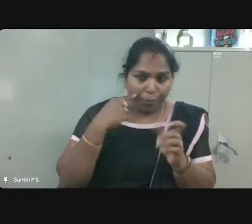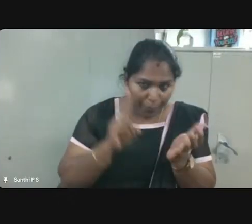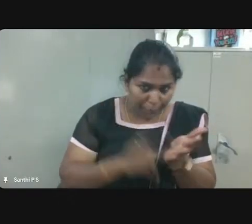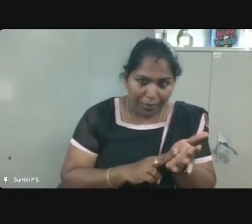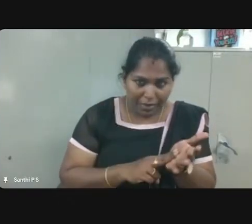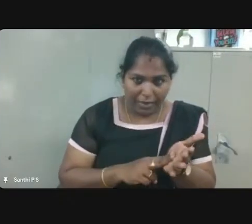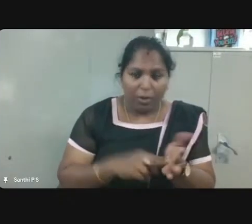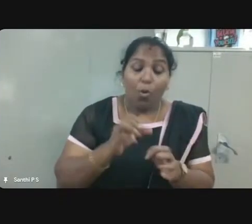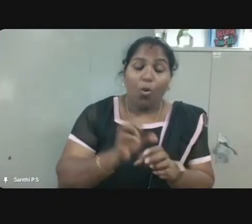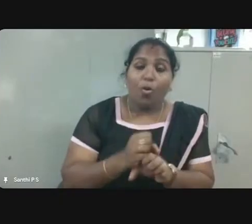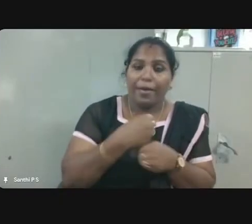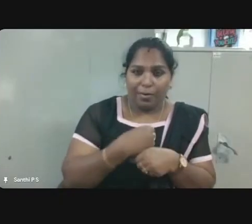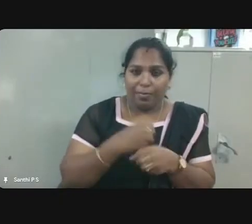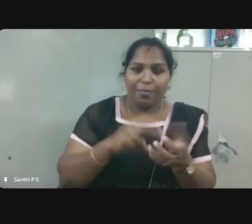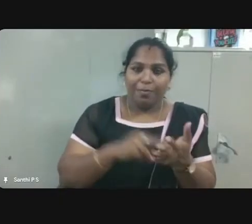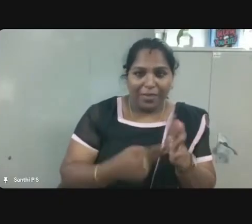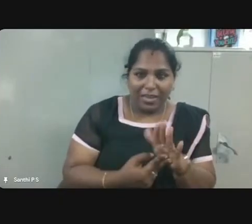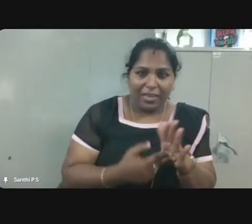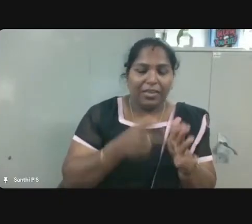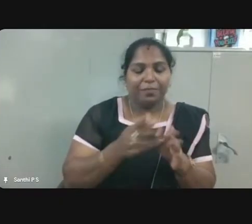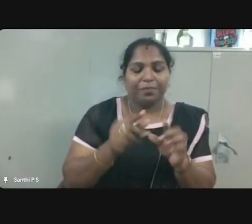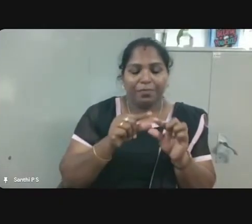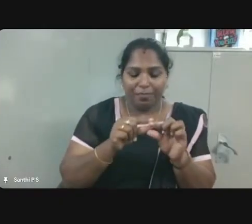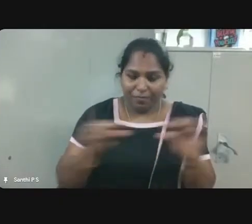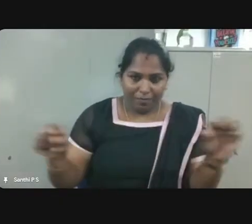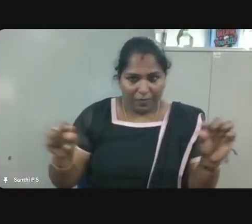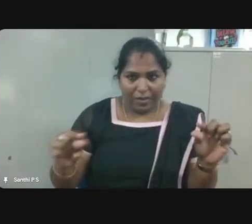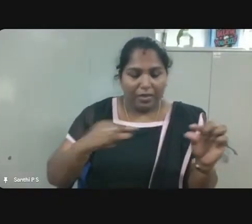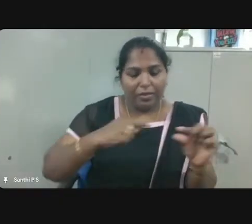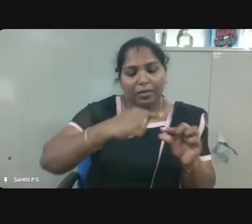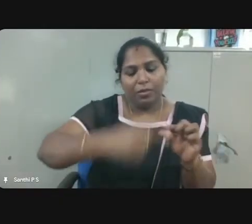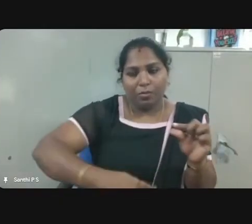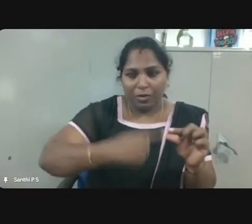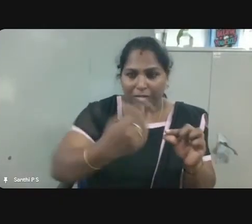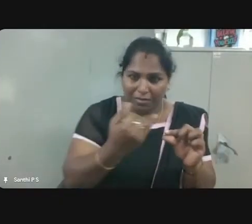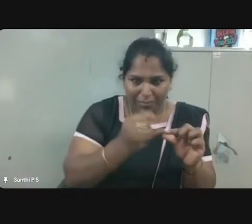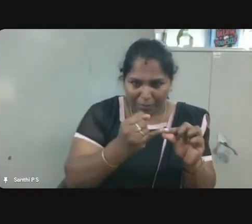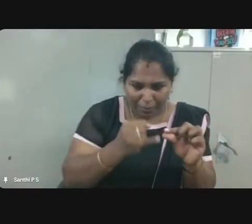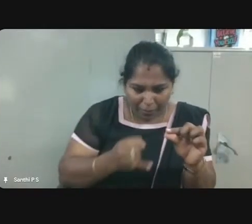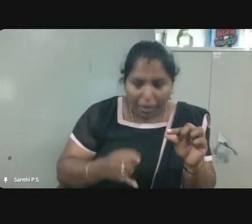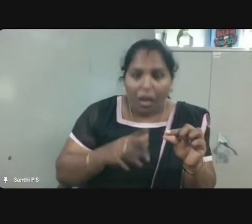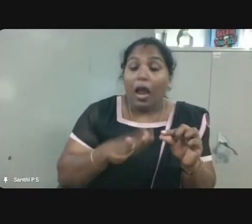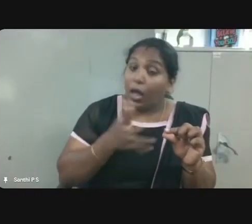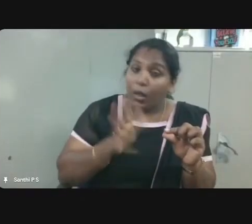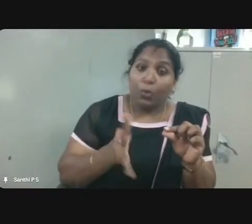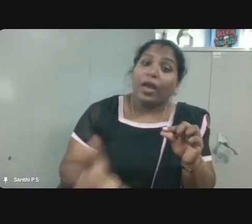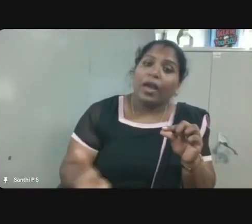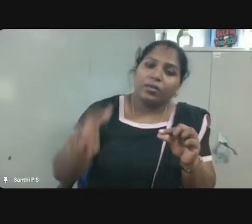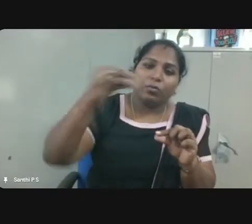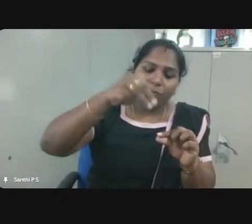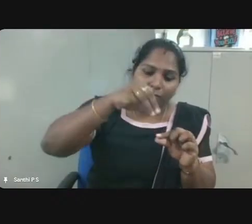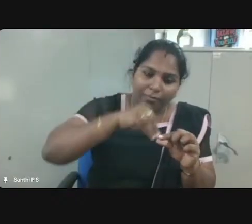ചെന്ന് മസിൽ നശിപ്പിക്കാതിരിക്കുന്ന ഒരു മെക്കാനിസമാണ് ഇവർ നോക്കുന്നത്. പക്ഷെ ഇതും ആപ്പിടി ഇപ്പോൾ 1-1.5 വർഷമായിട്ടുള്ളൂ പുറത്തിറങ്ങിയിട്ട്. അതിന്റെ ഇഫക്റ്റ്